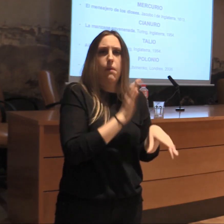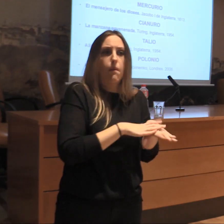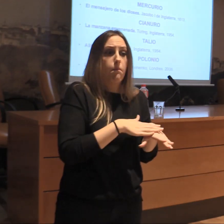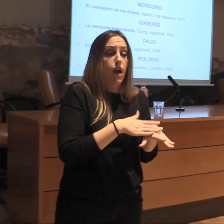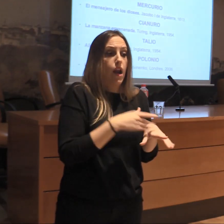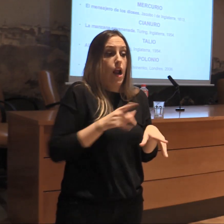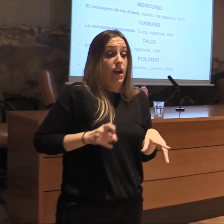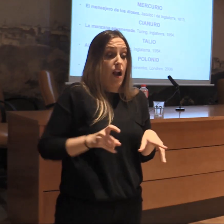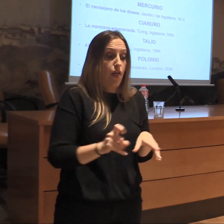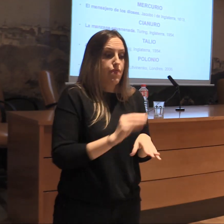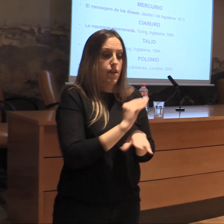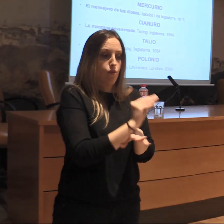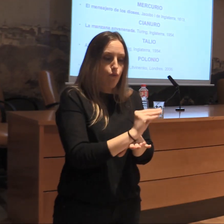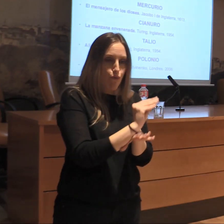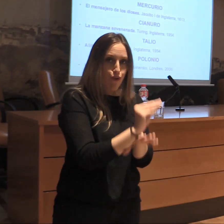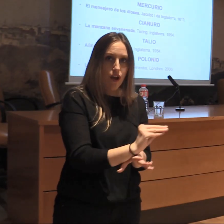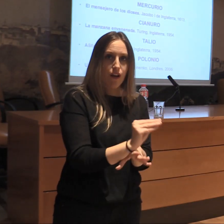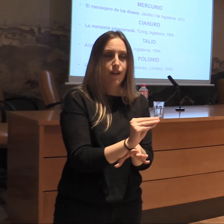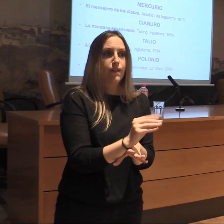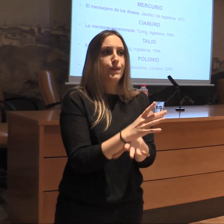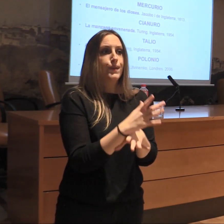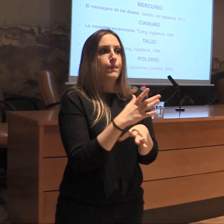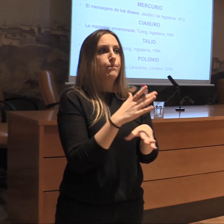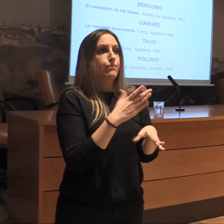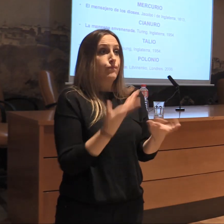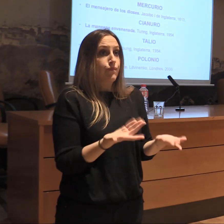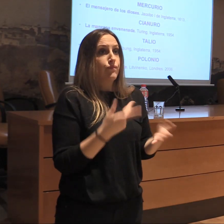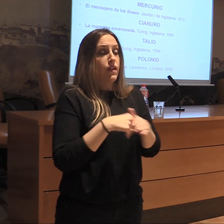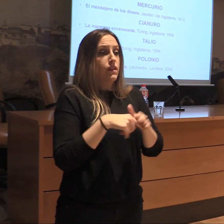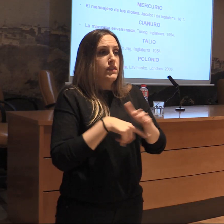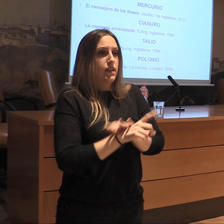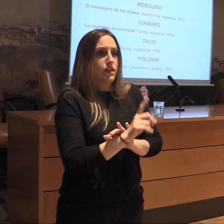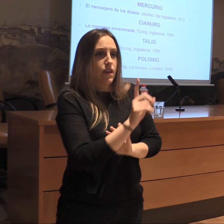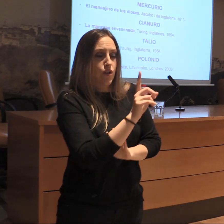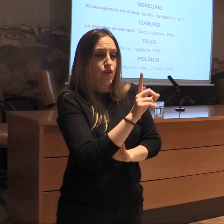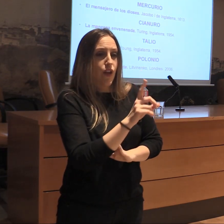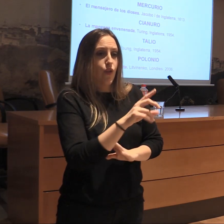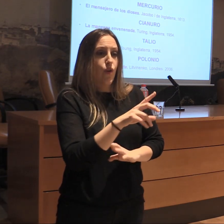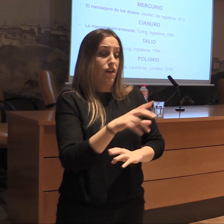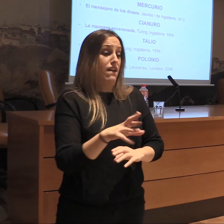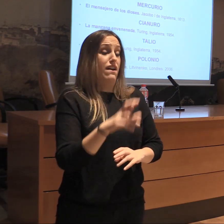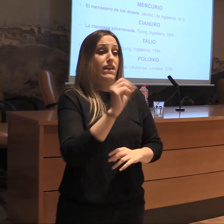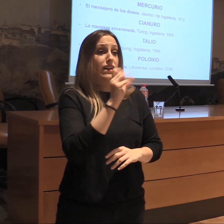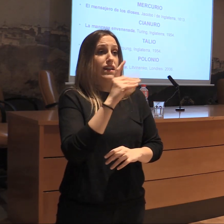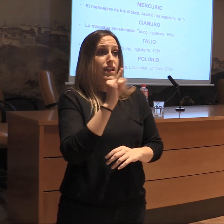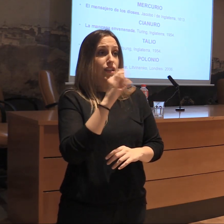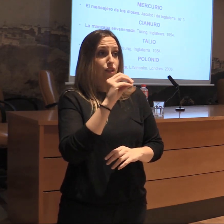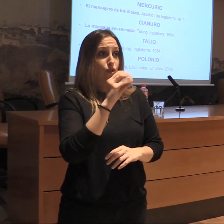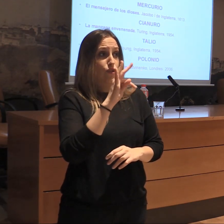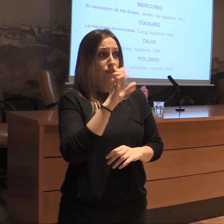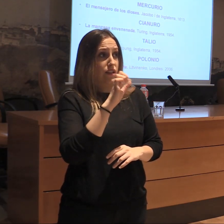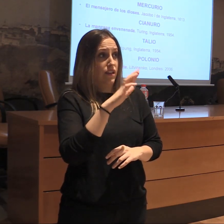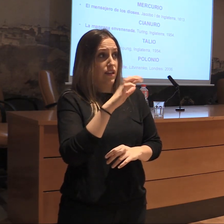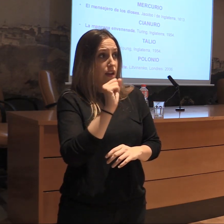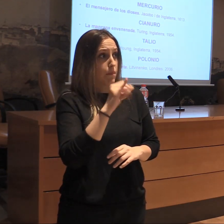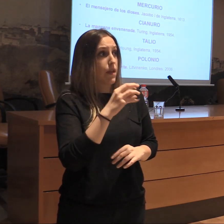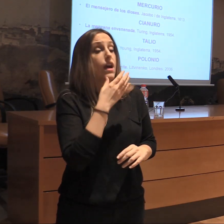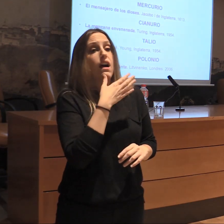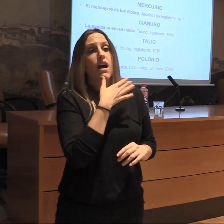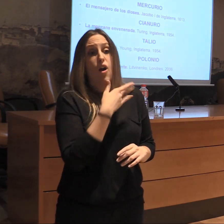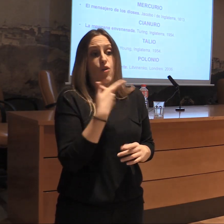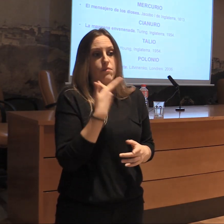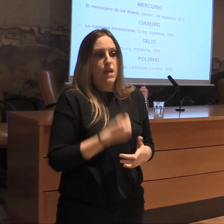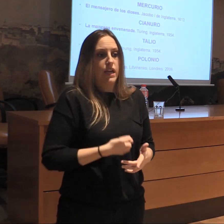curar cánceres. Se ha desarrollado la radioterapia muchísimo más y hoy es mucho más segura y mucho más